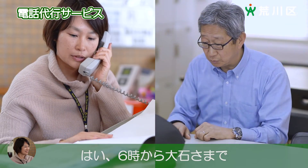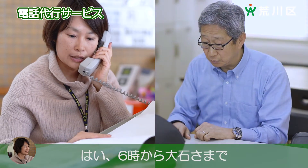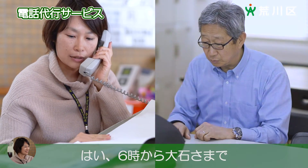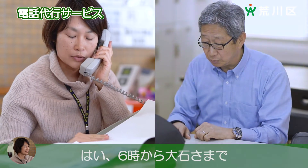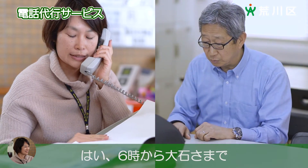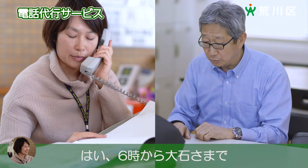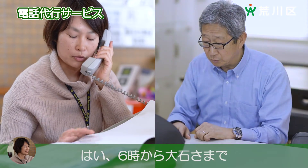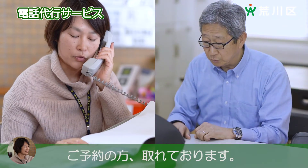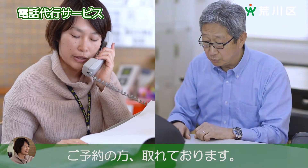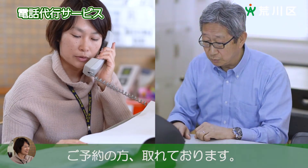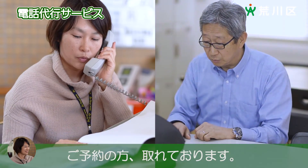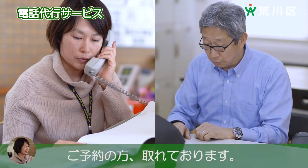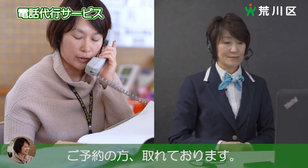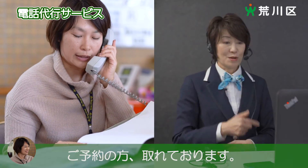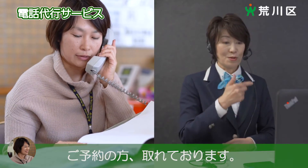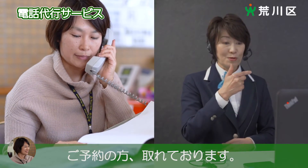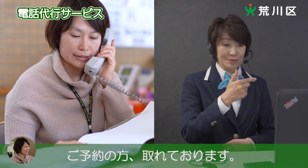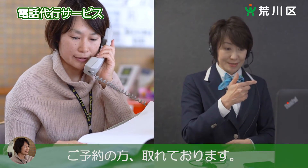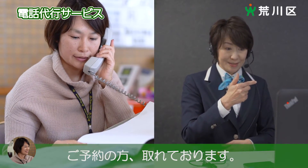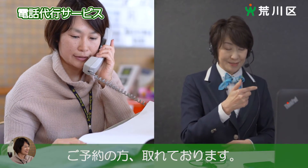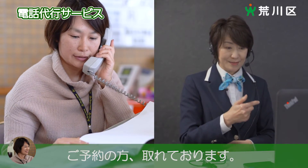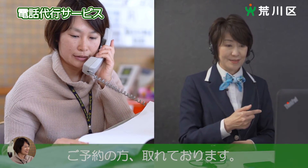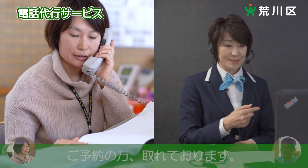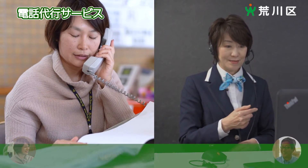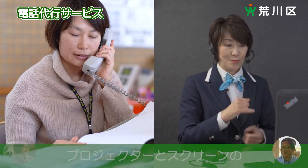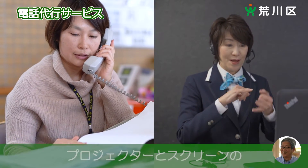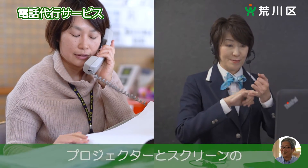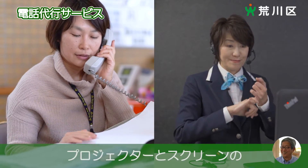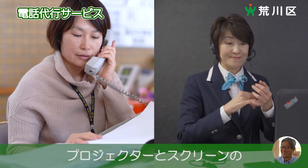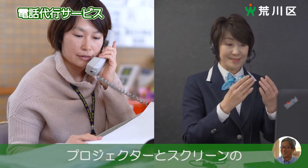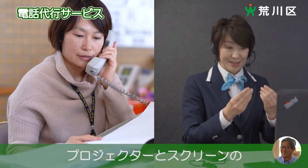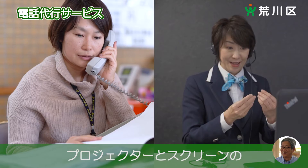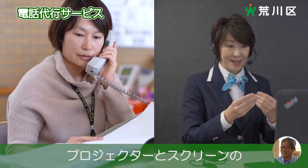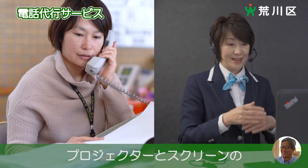はい、6時から大石様でご予約の方を取れております。